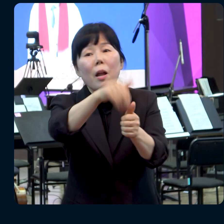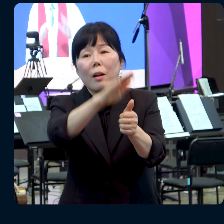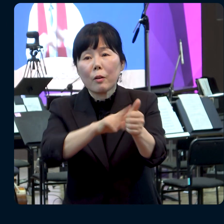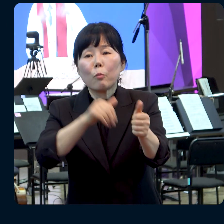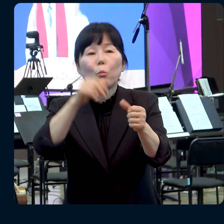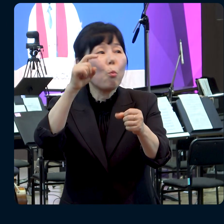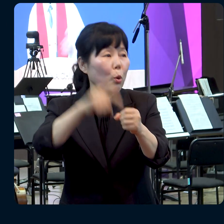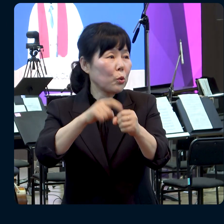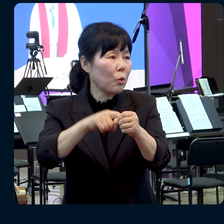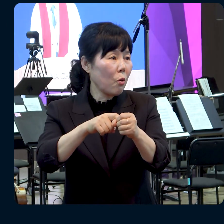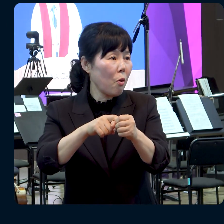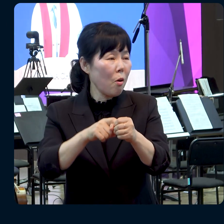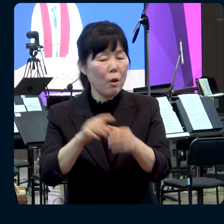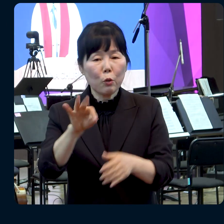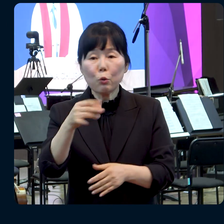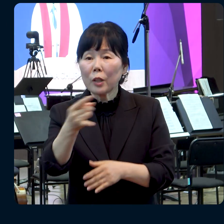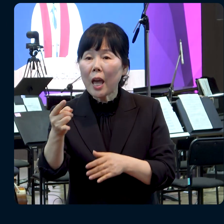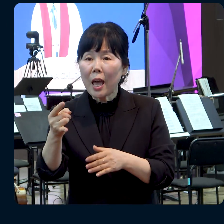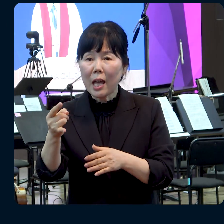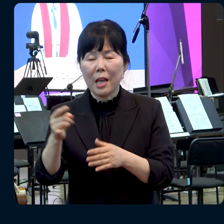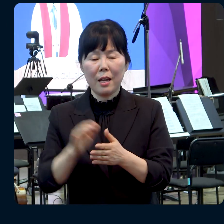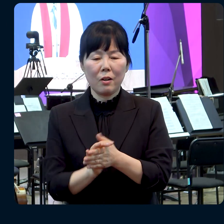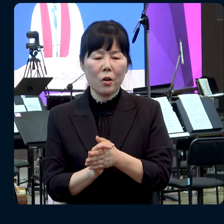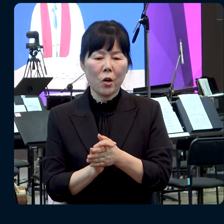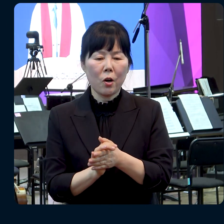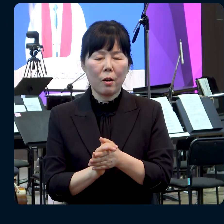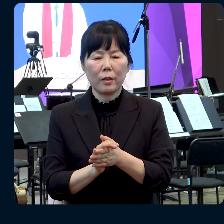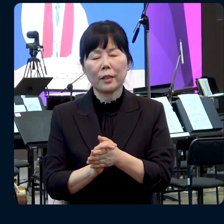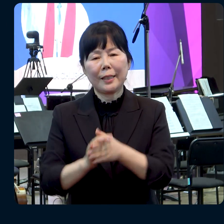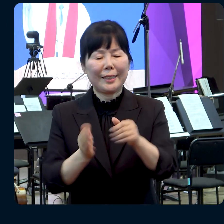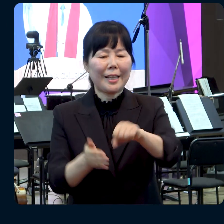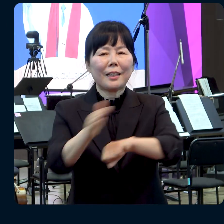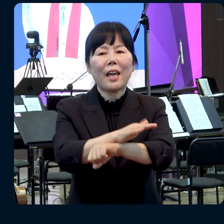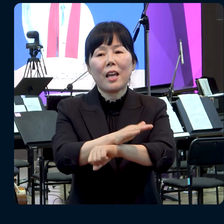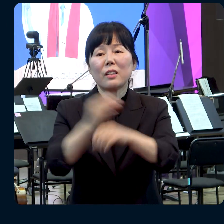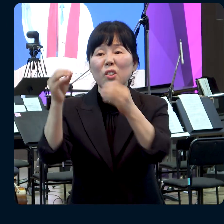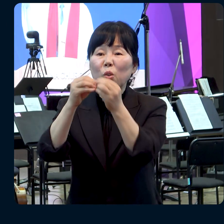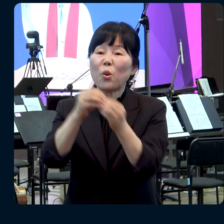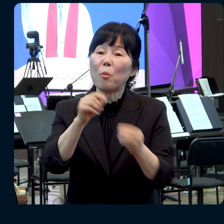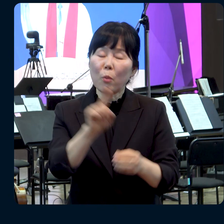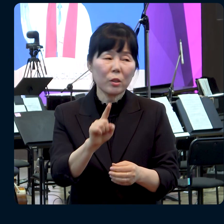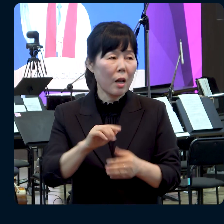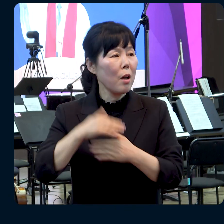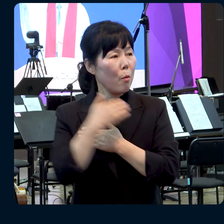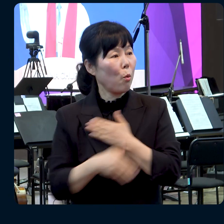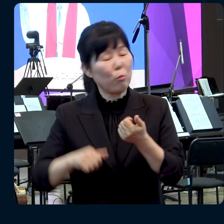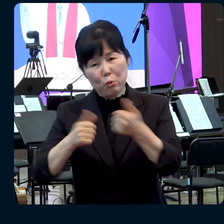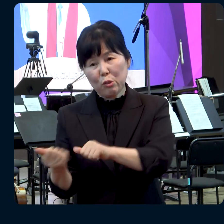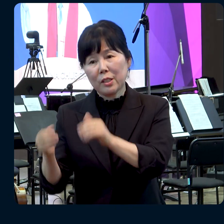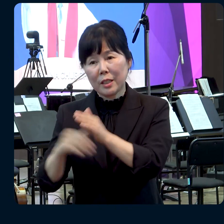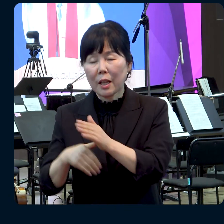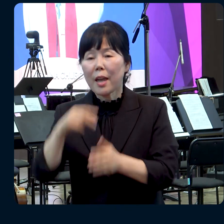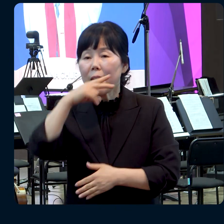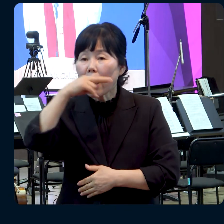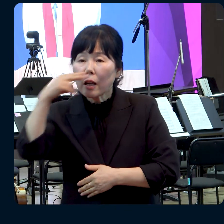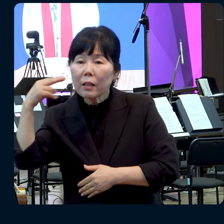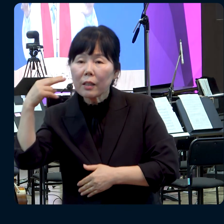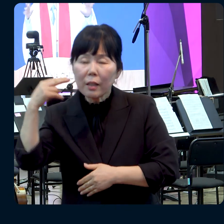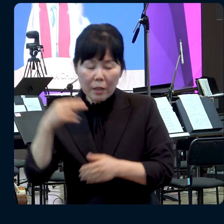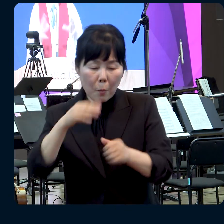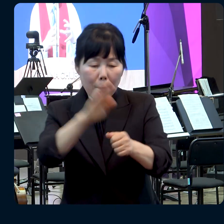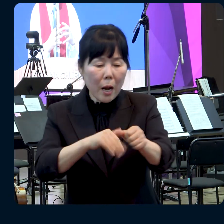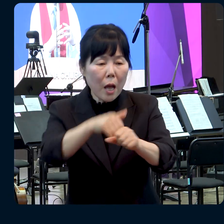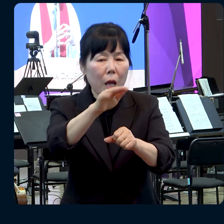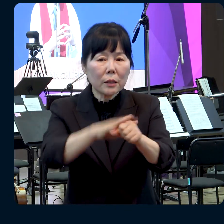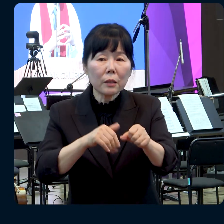죽으면 시신을 싸서 동굴에 넣고 입구를 막아둡니다. 그렇게 1년 동안 두어서 시신이 완전히 다